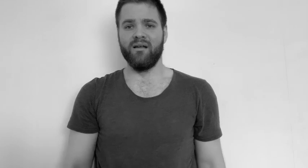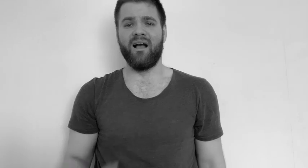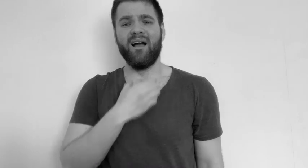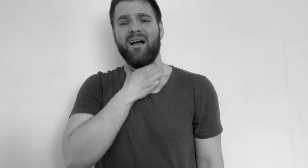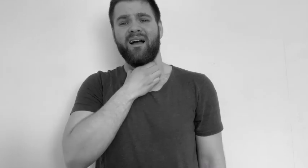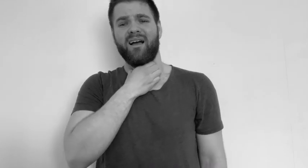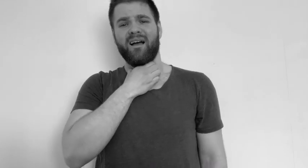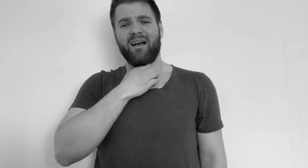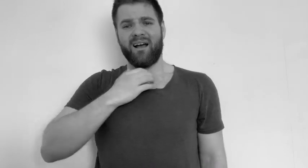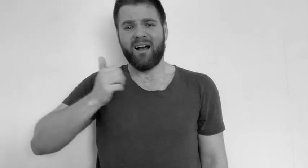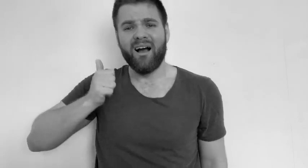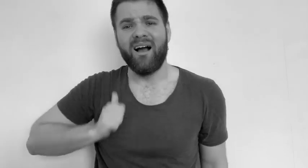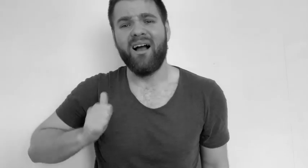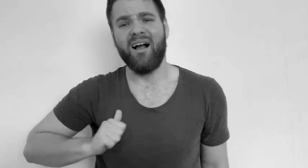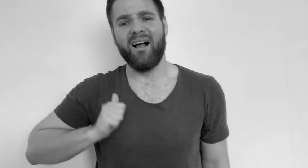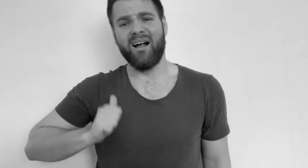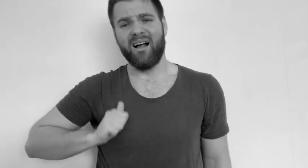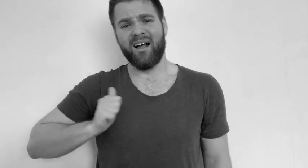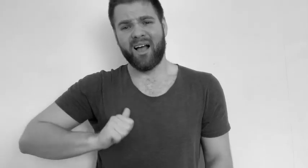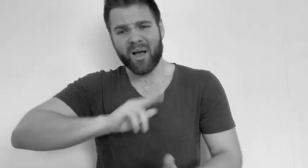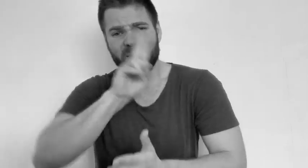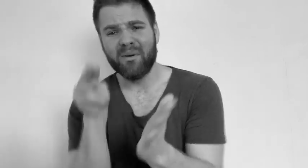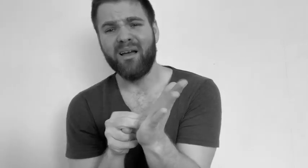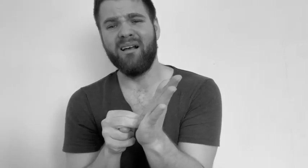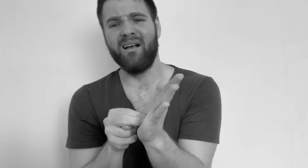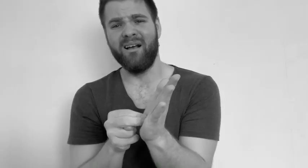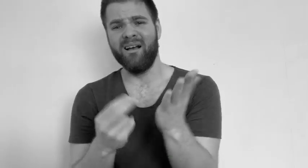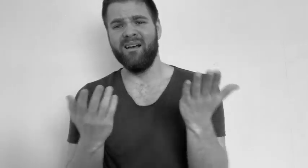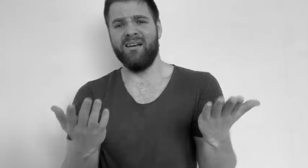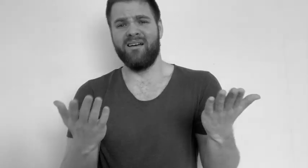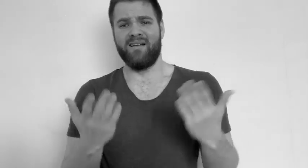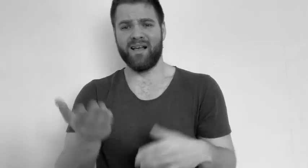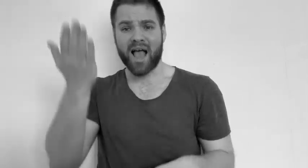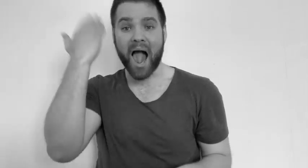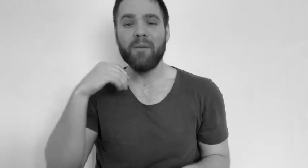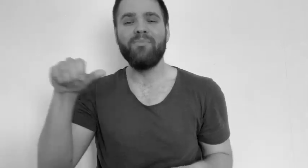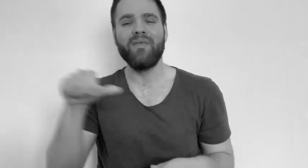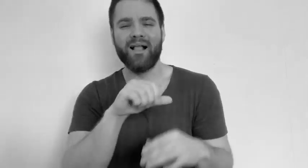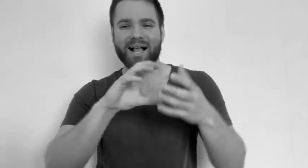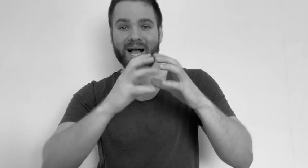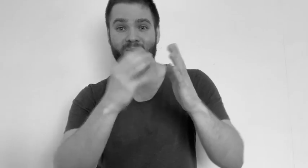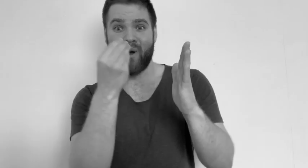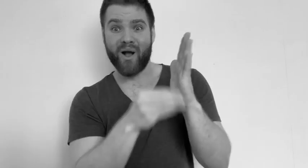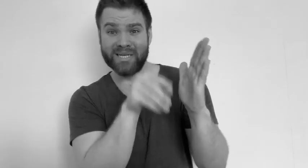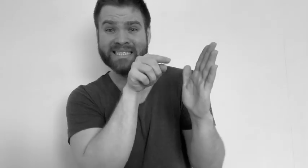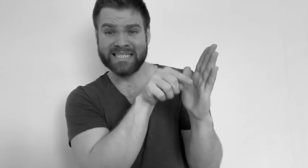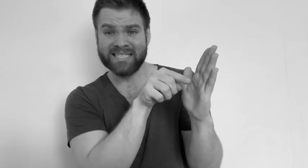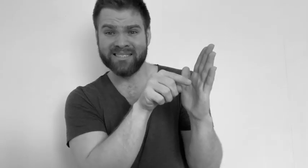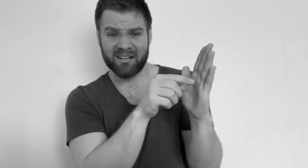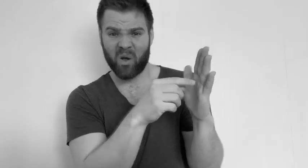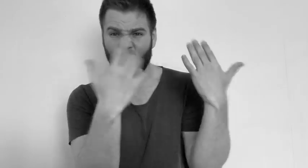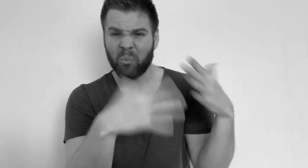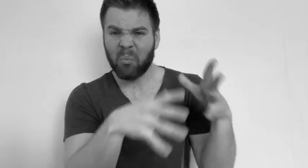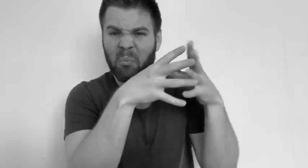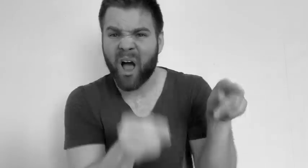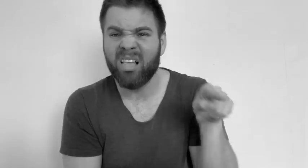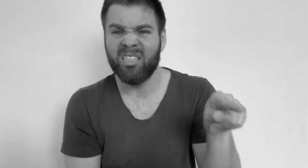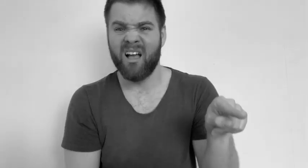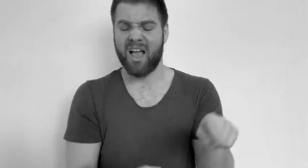häda, oh häda, oi häda, alles eelmine nädal ostsin õunamismäda ja isegi